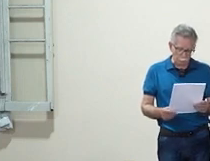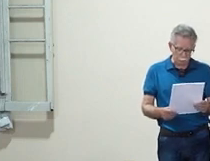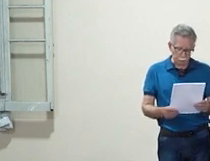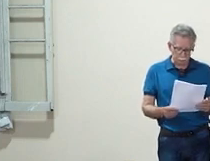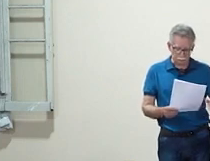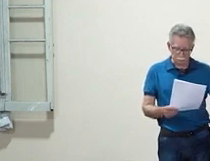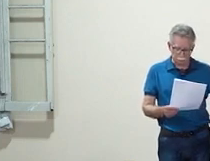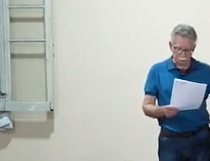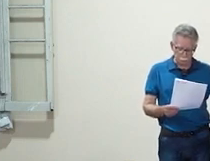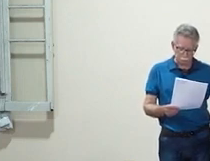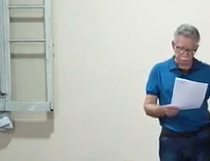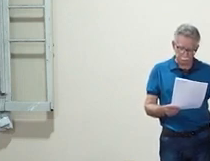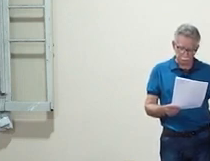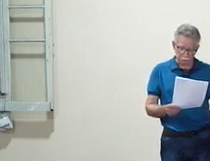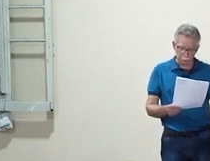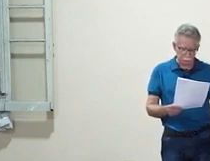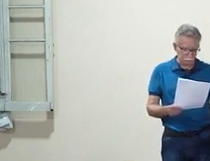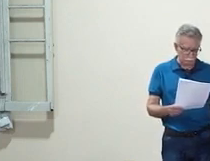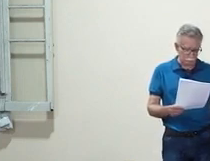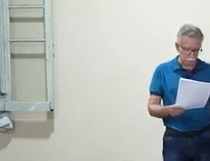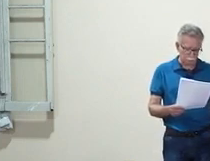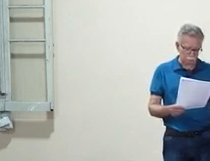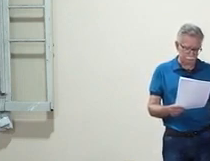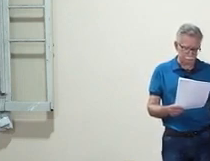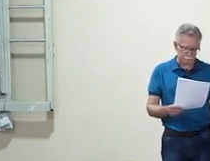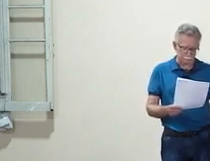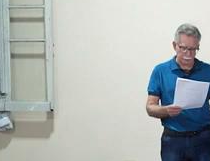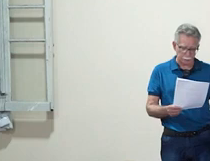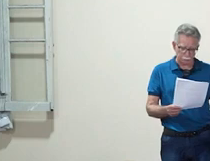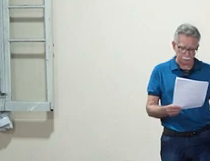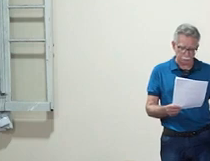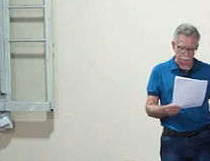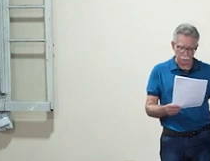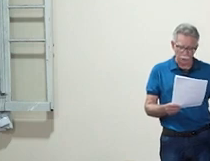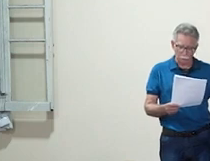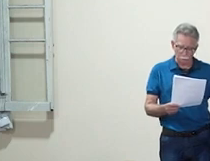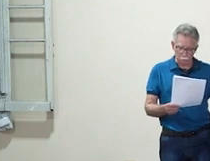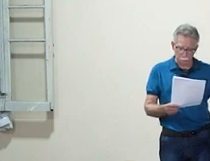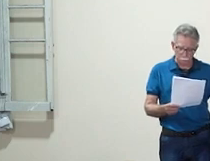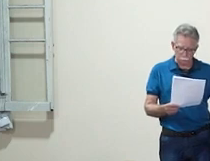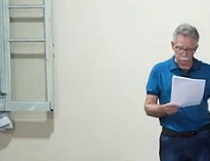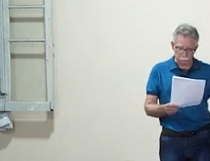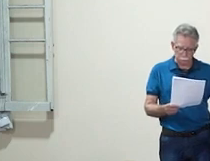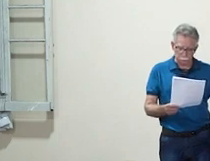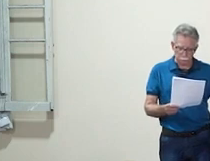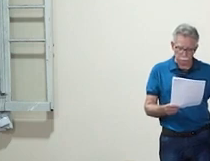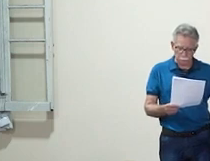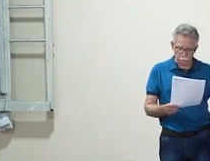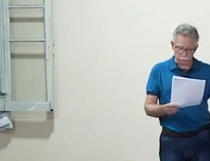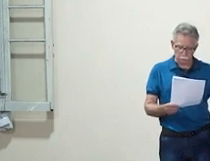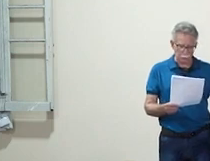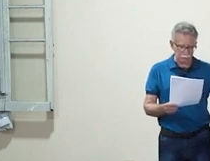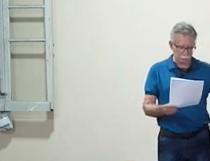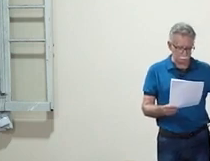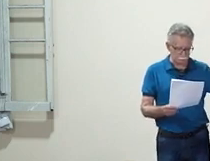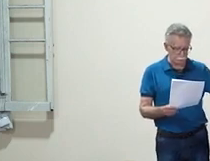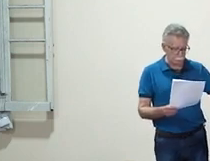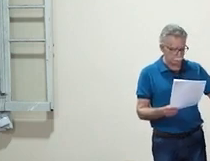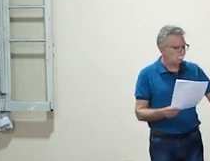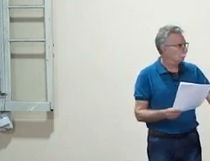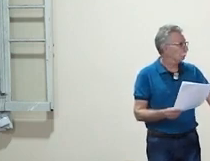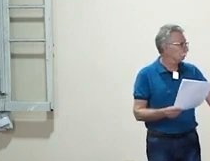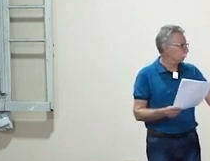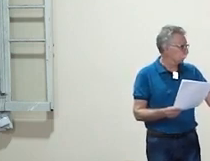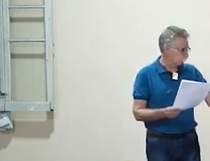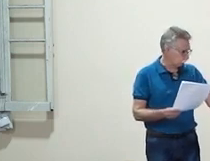Abriu mão de proventos e exonerou-se de empregos, cargos para se dedicar ao trabalho com os surdos, o qual seu coração